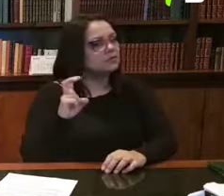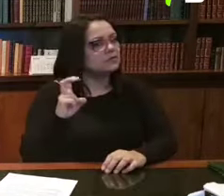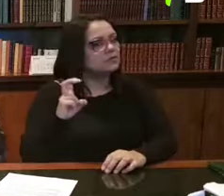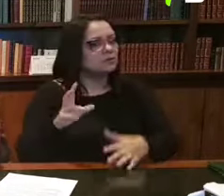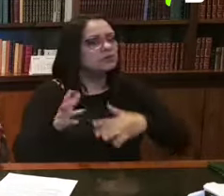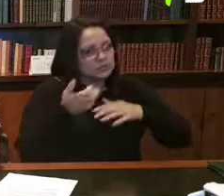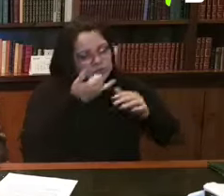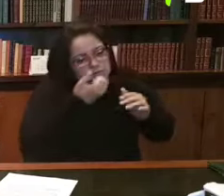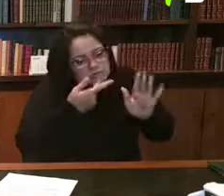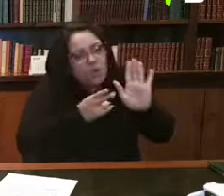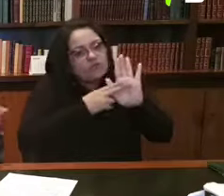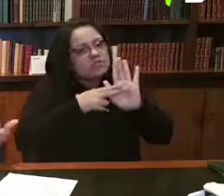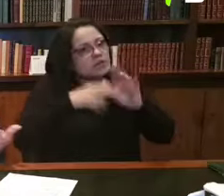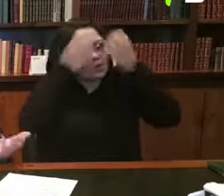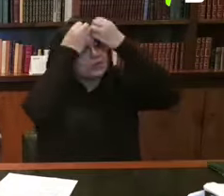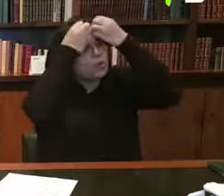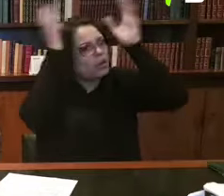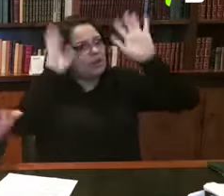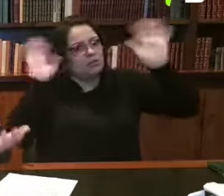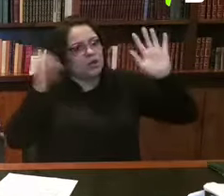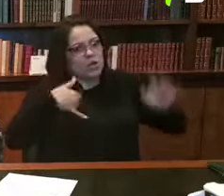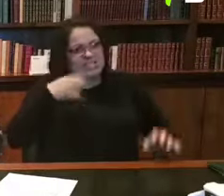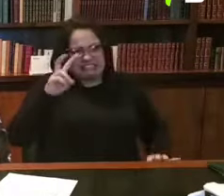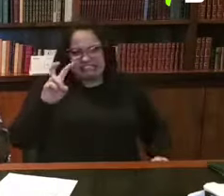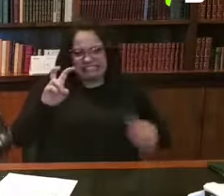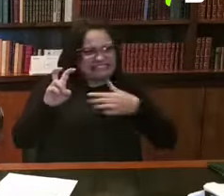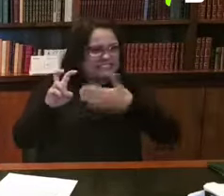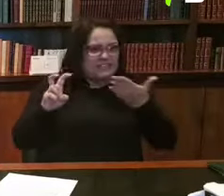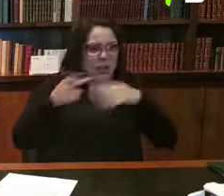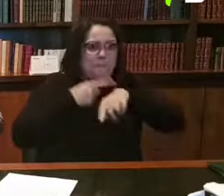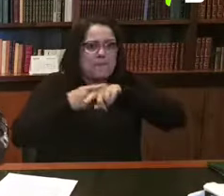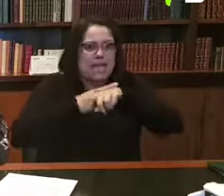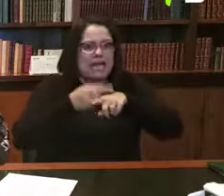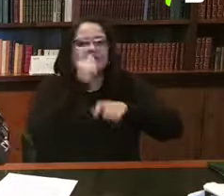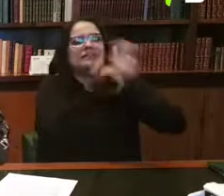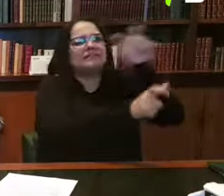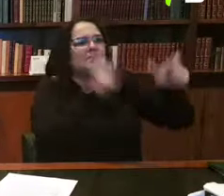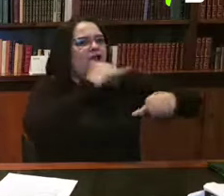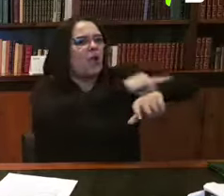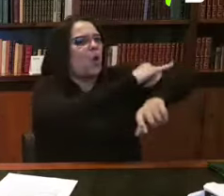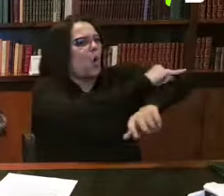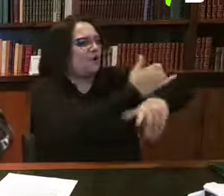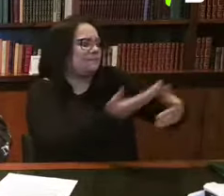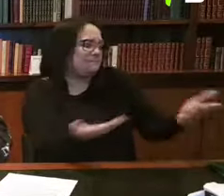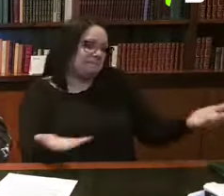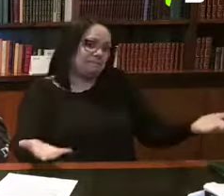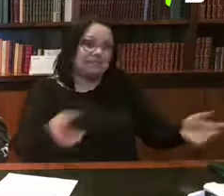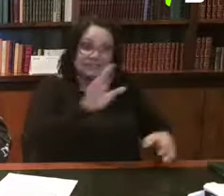verdade eu confesso que eu não lembro dessa passagem se alguém se lembrou dessa passagem se for verdade eu não sei mas a partir dos 5 anos de idade